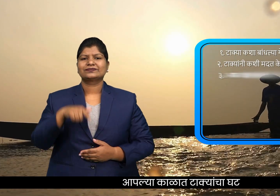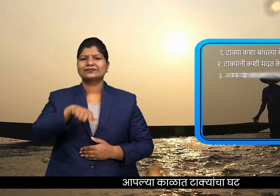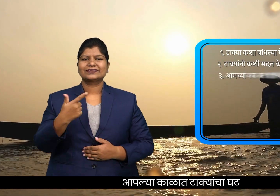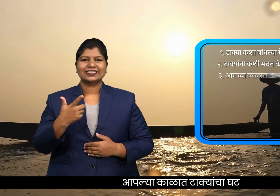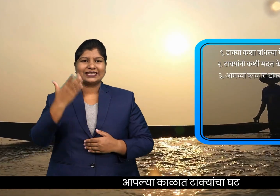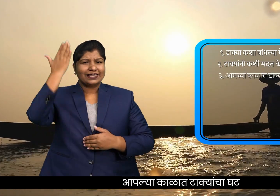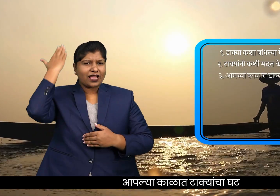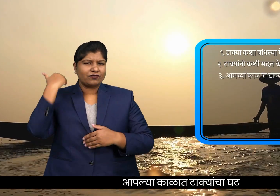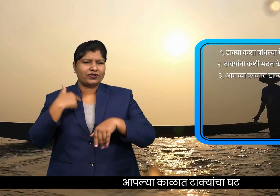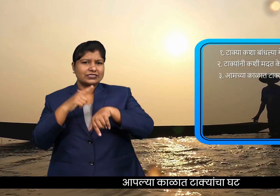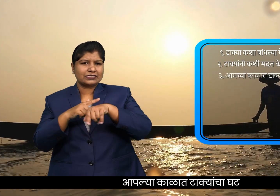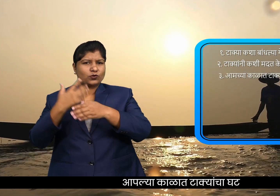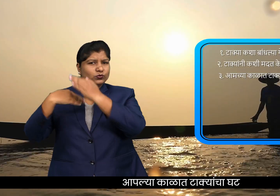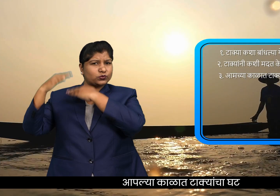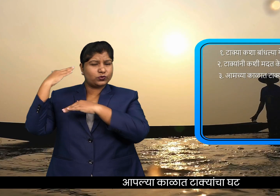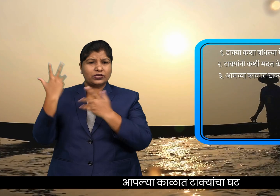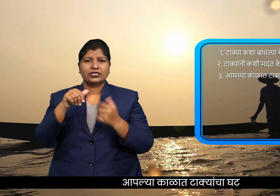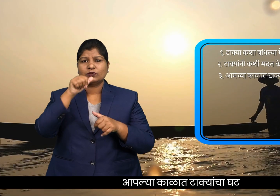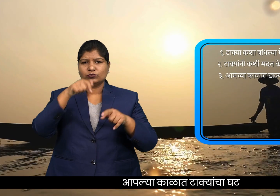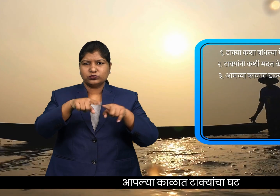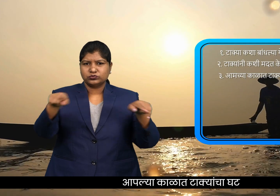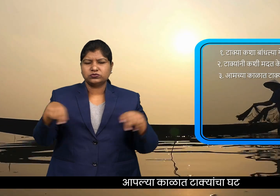आपल्या काळात टाक्यांचं घट,